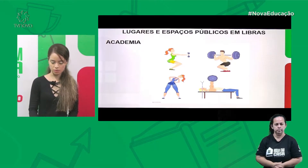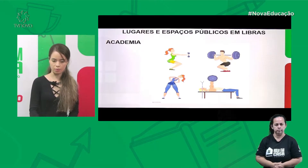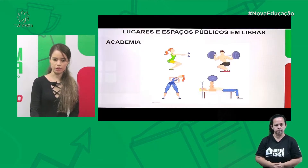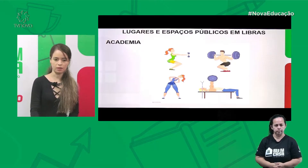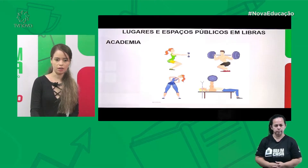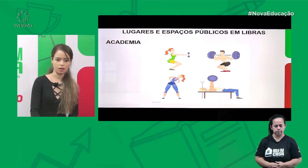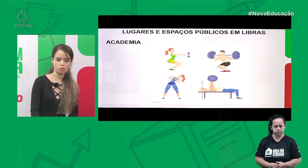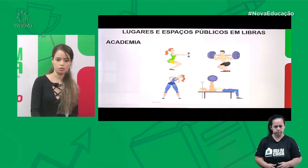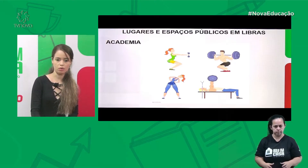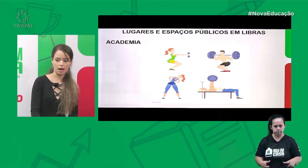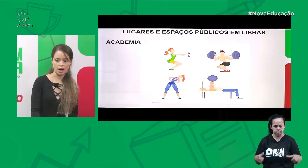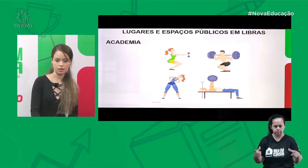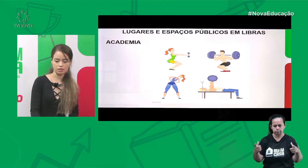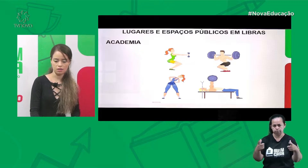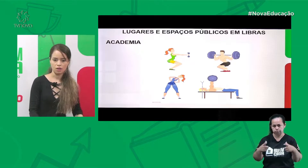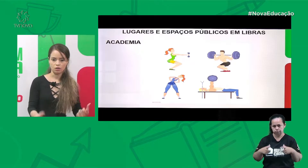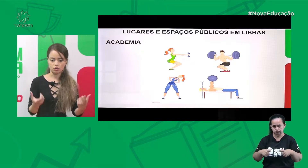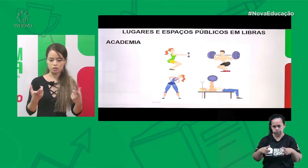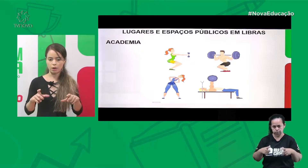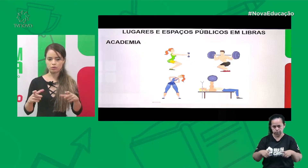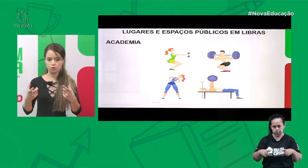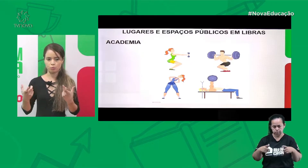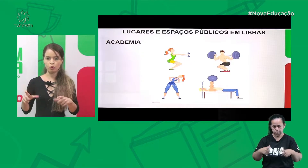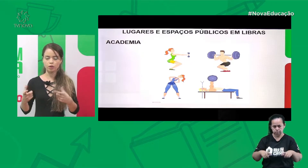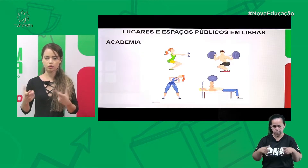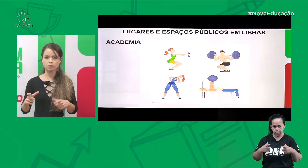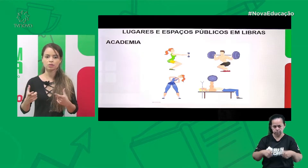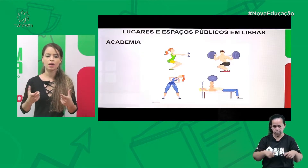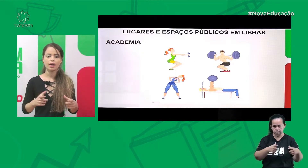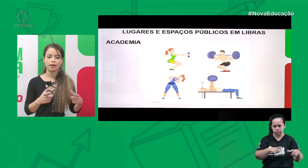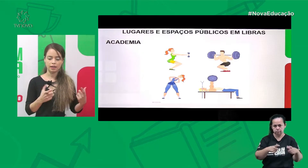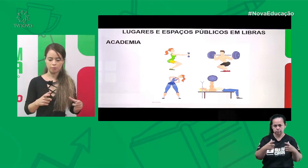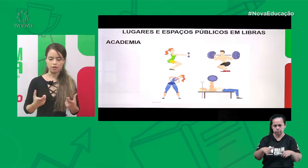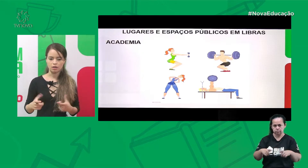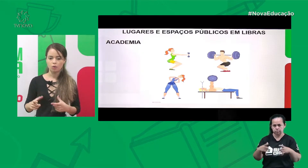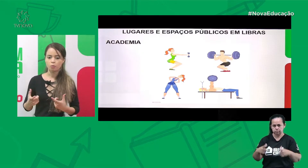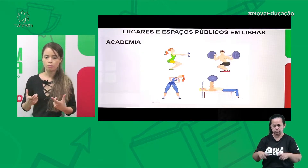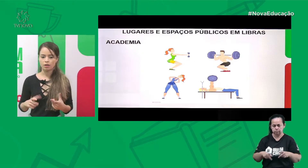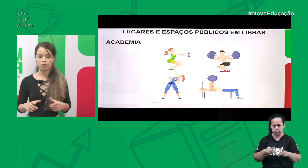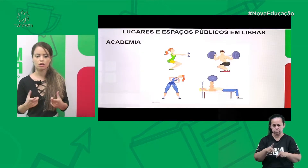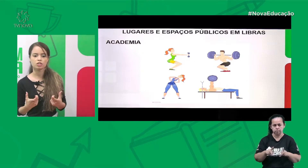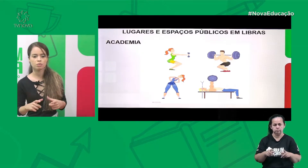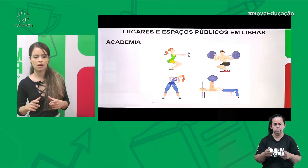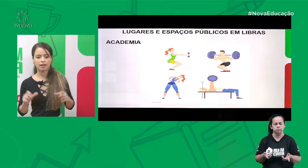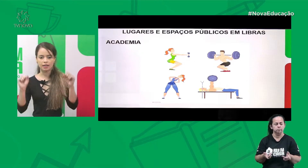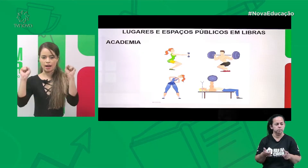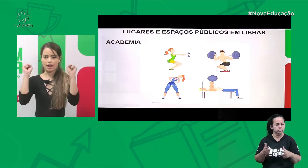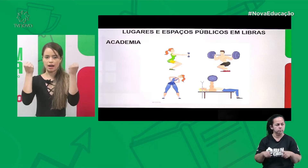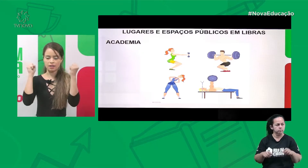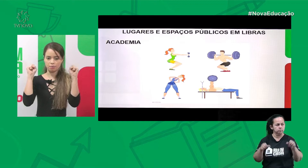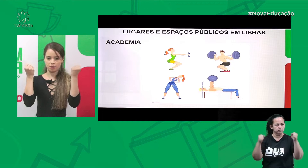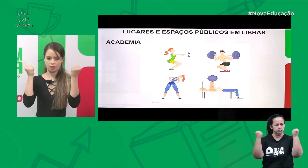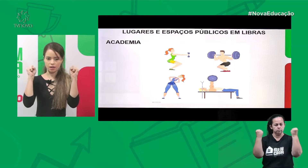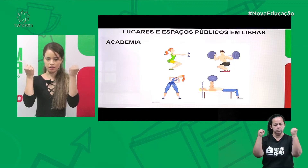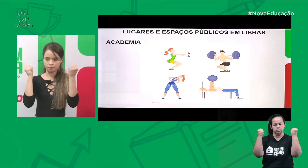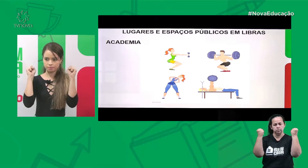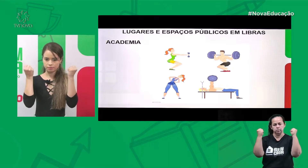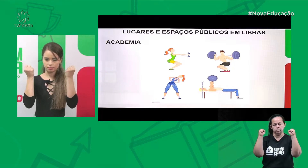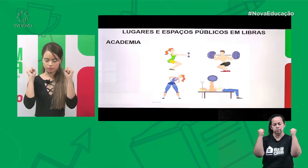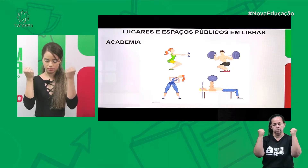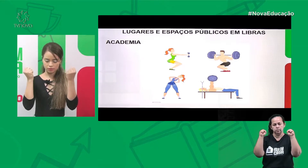Agora vamos aprender os lugares e os espaços públicos em Libras. O primeiro que nós temos aí é